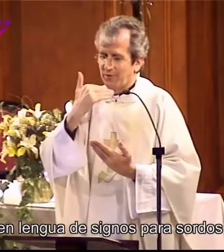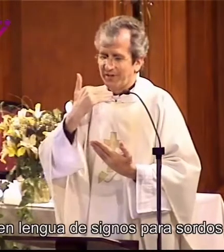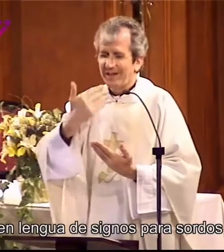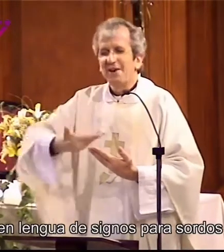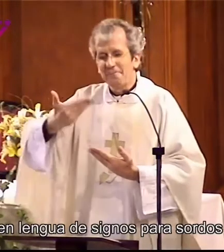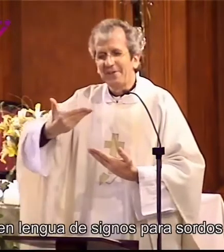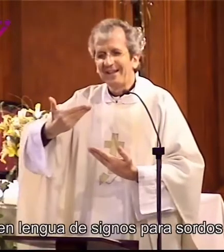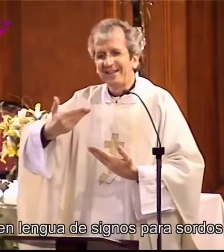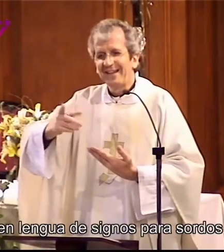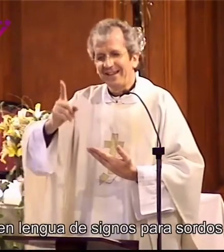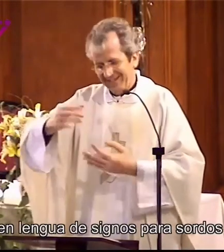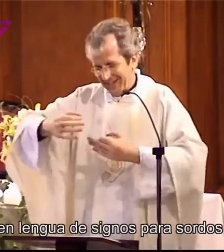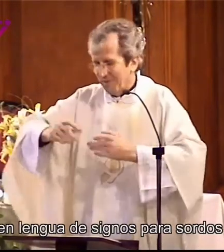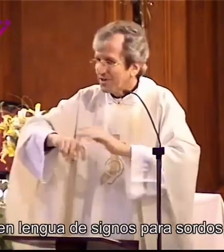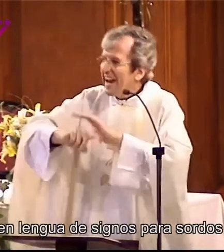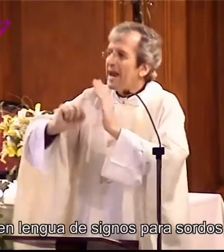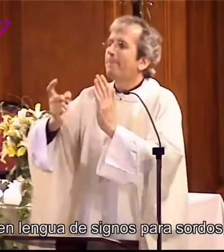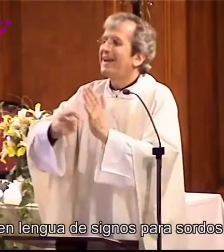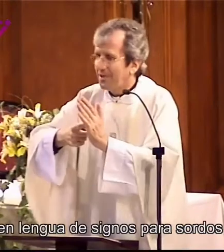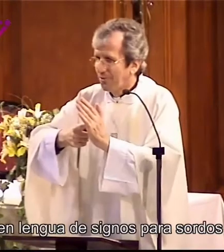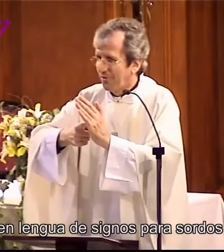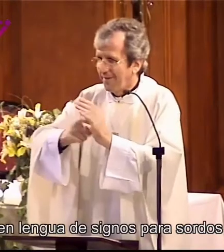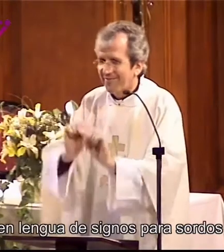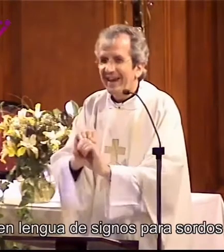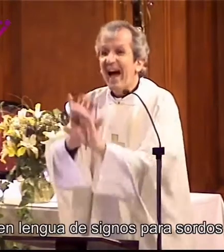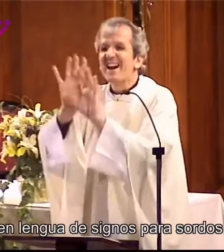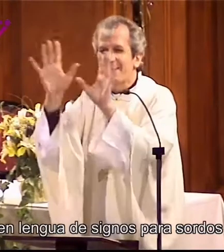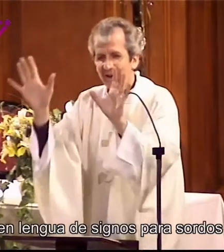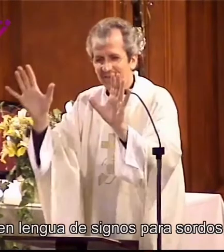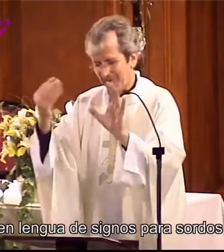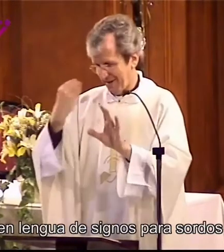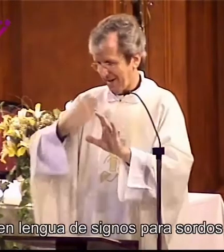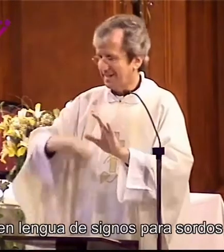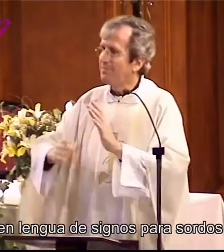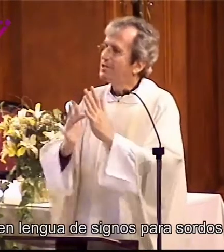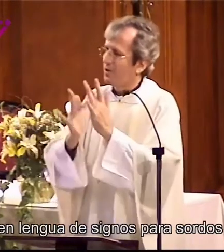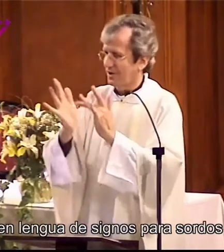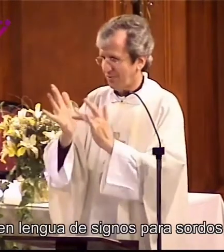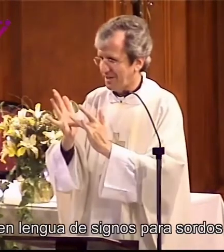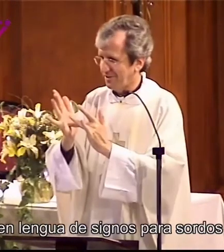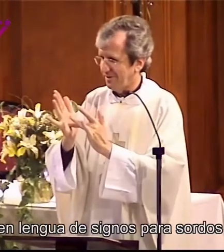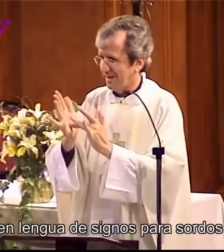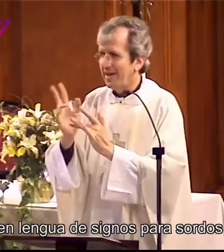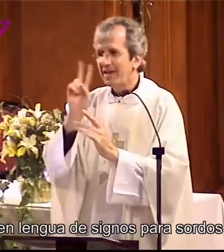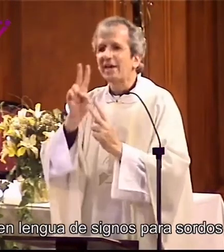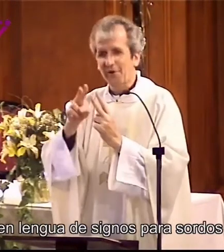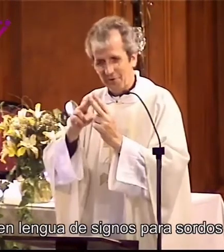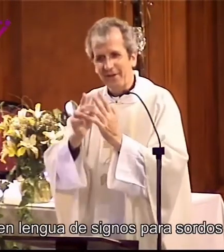que lo importante, diríamos, la plenitud de la revelación es el mismo Jesucristo y que conocer a